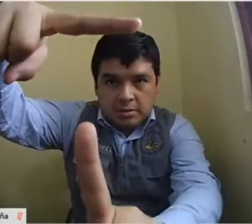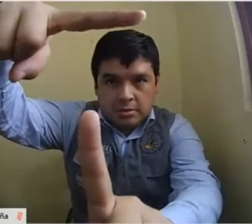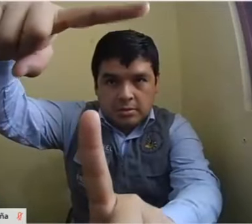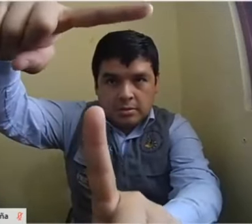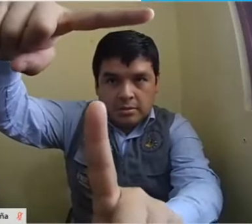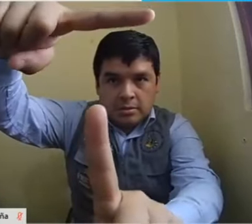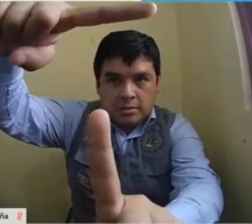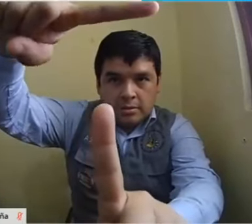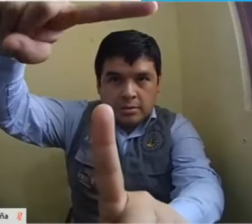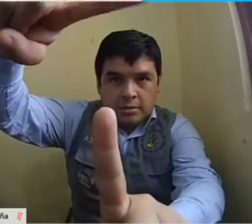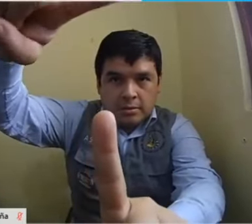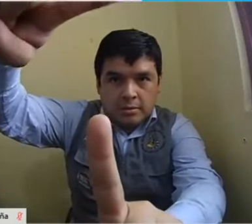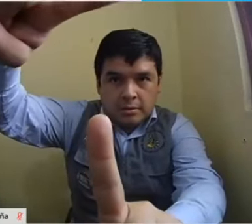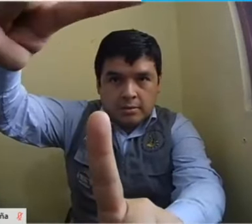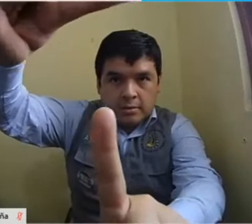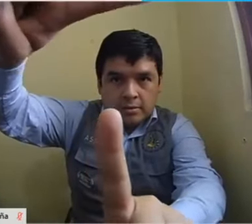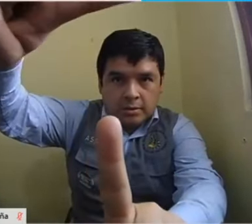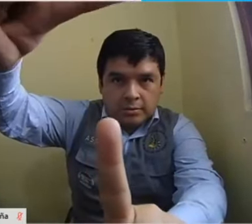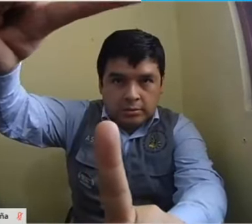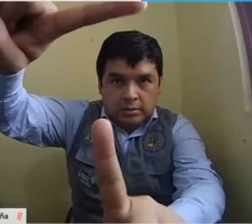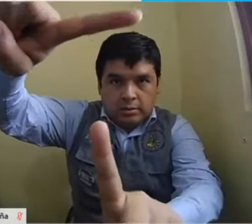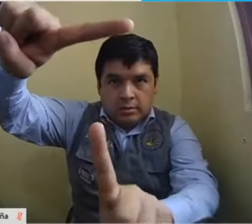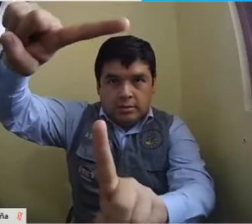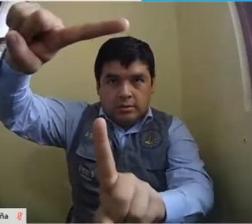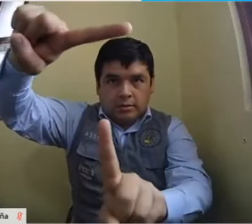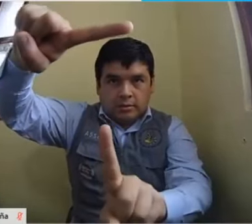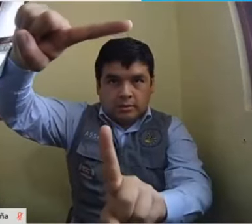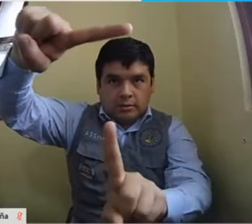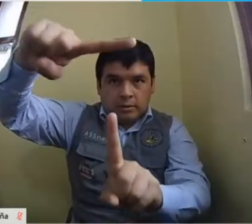se forma una T con los índices.